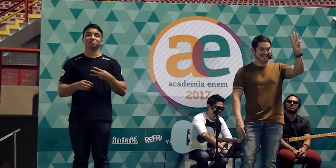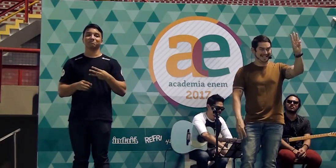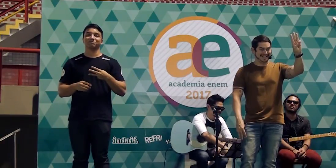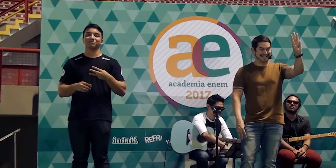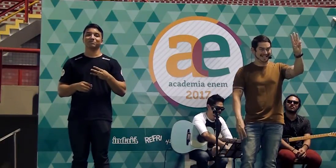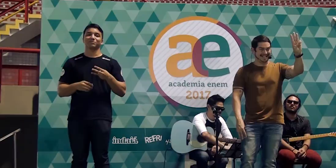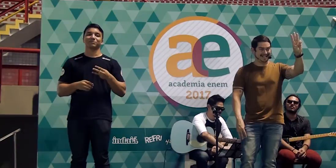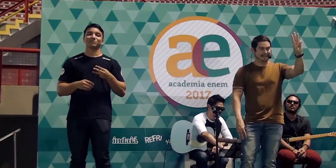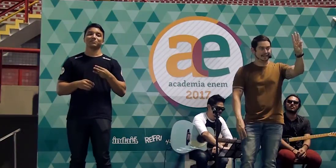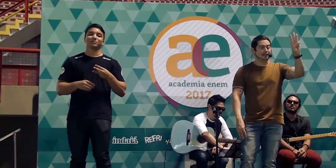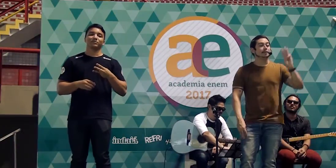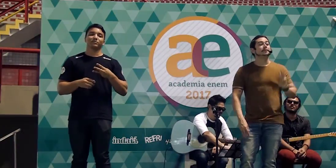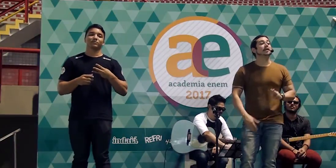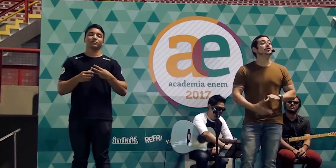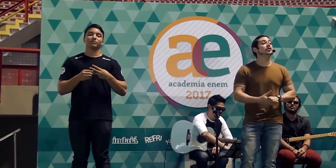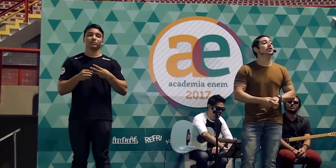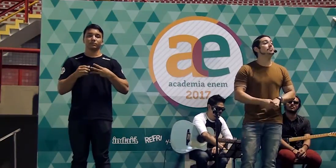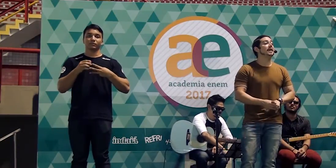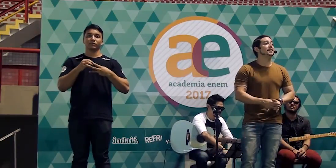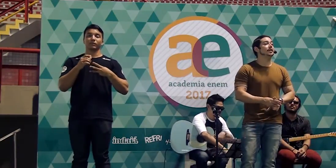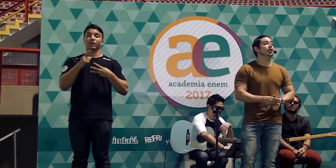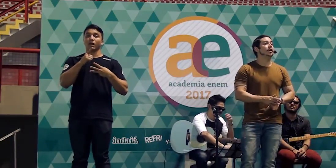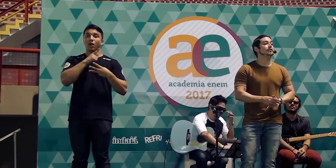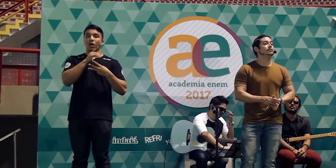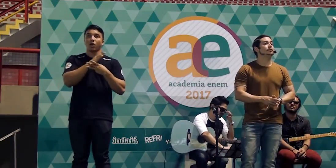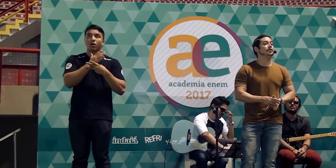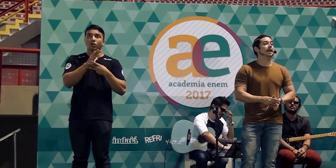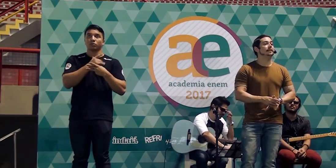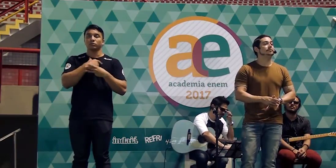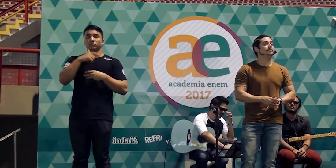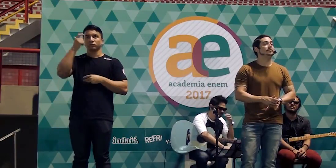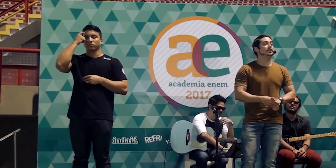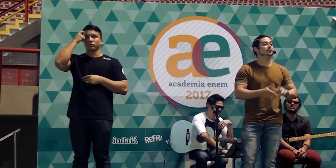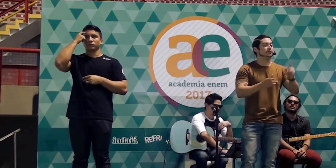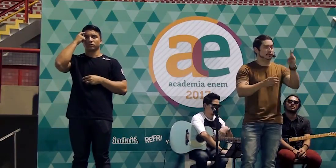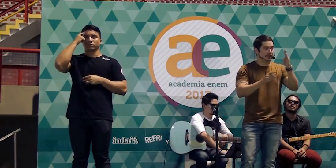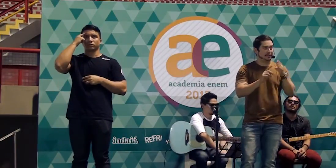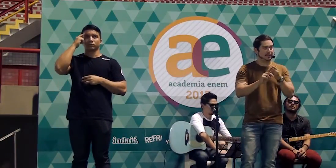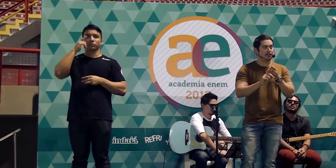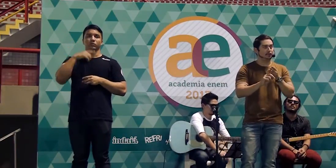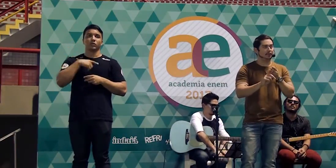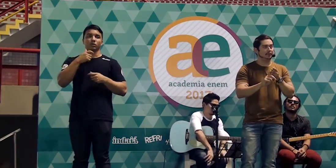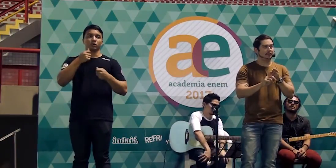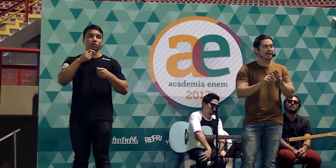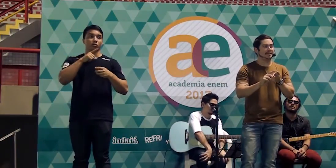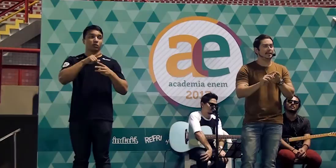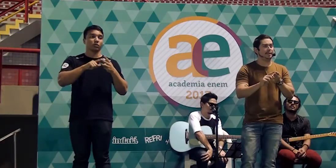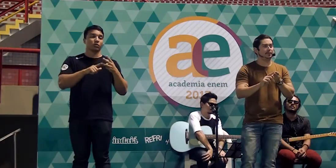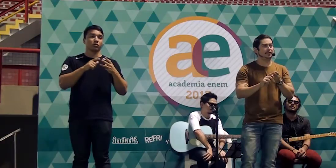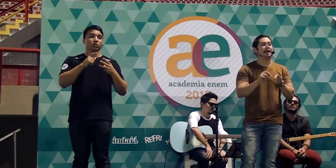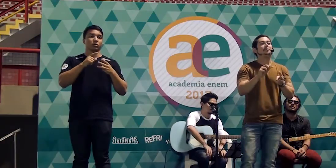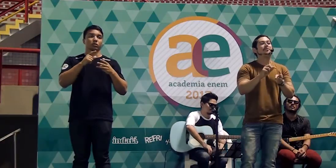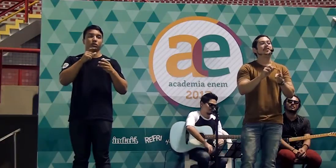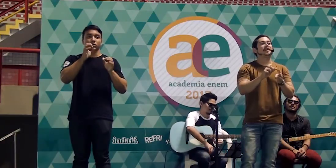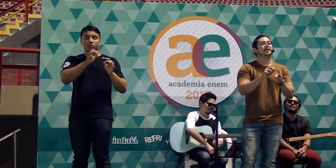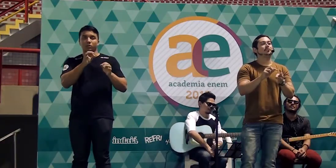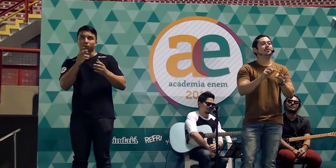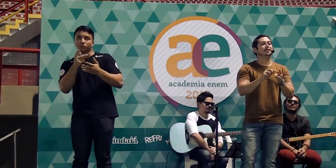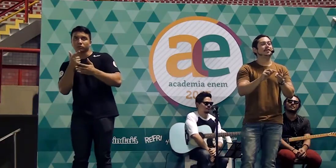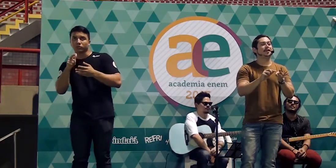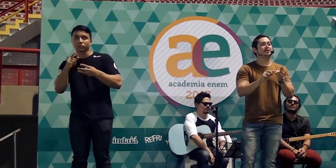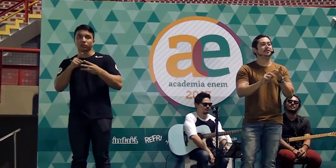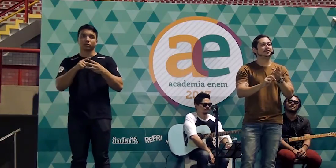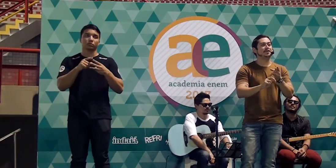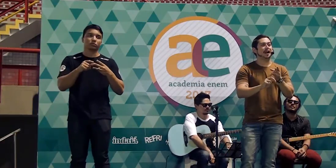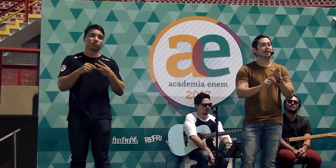3. Tem gente que pensa, olhe, cuidado, você até citou, e está certo, mas não está.